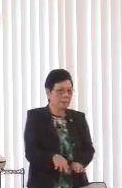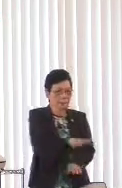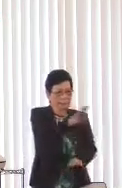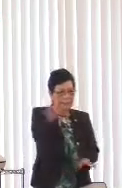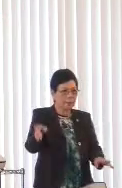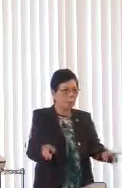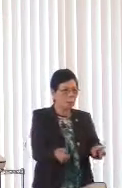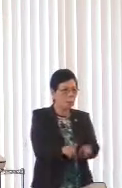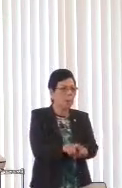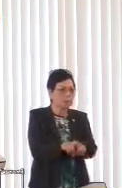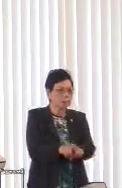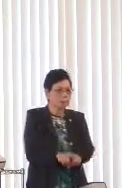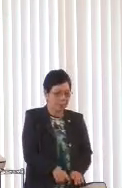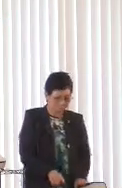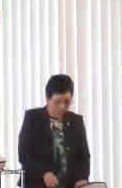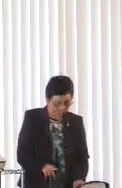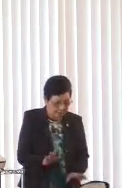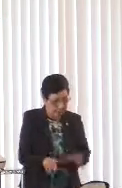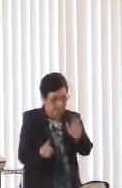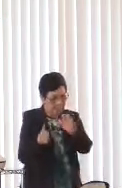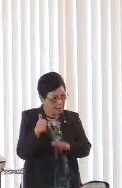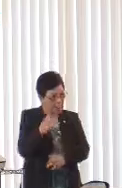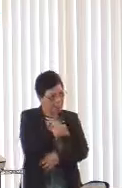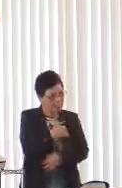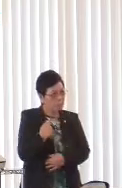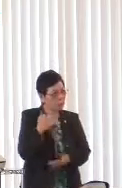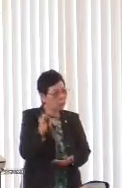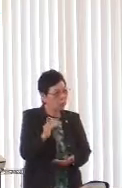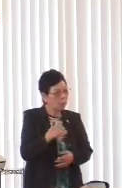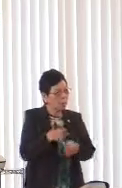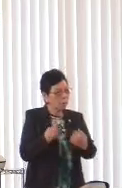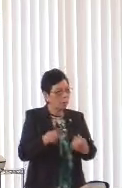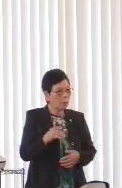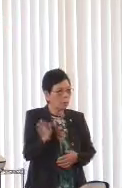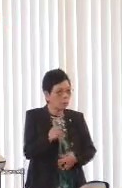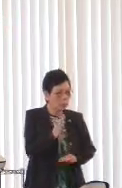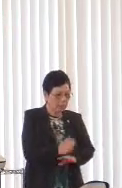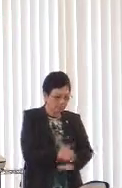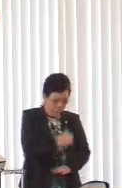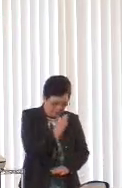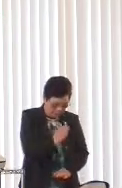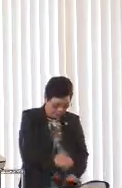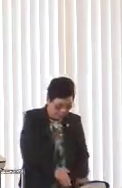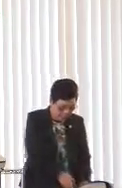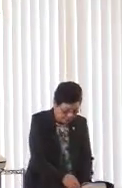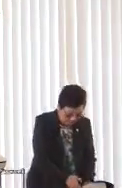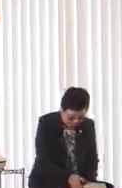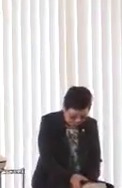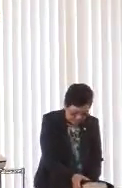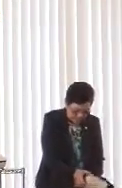に、神様を礼拝できるということを本当に心から感謝いたします。